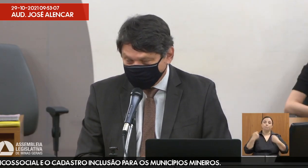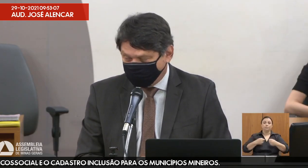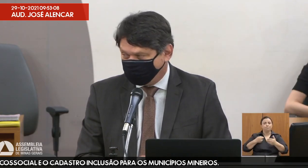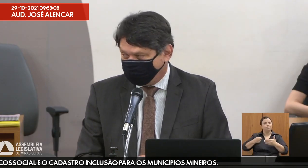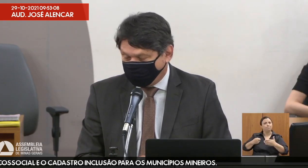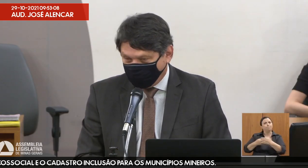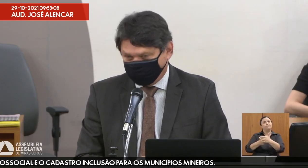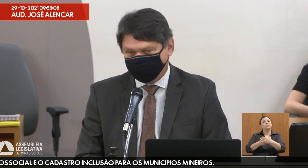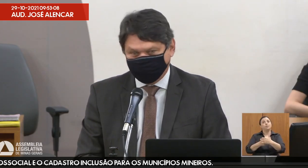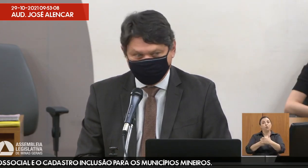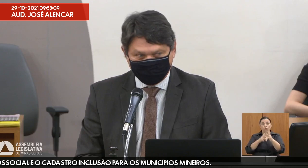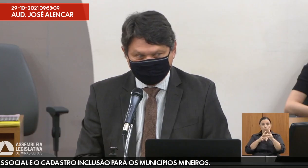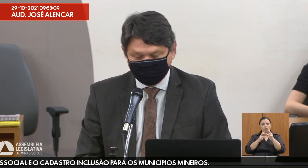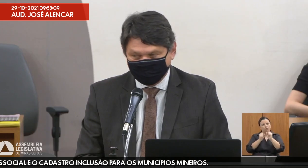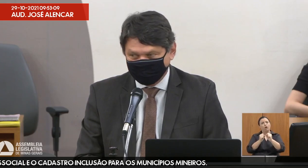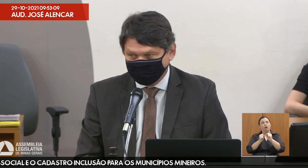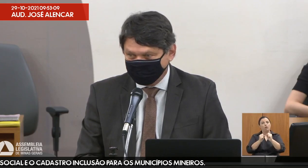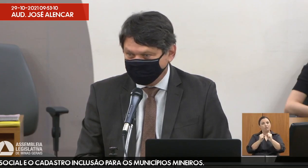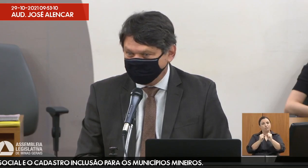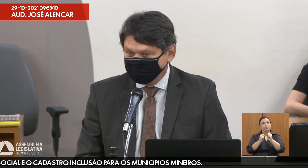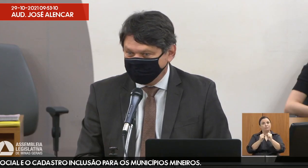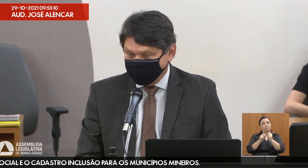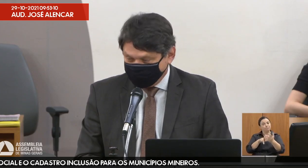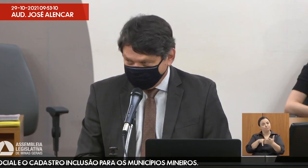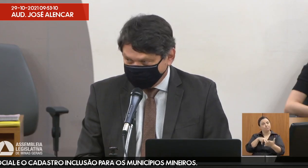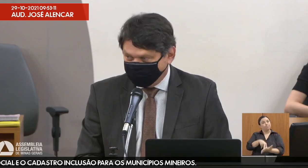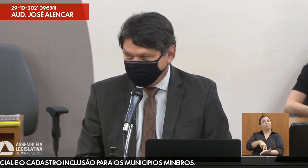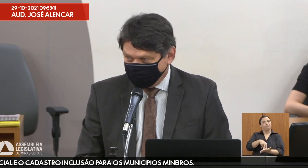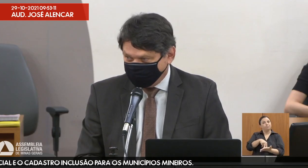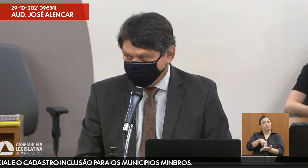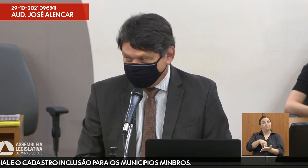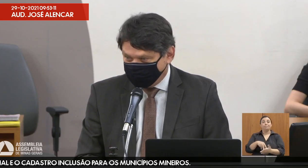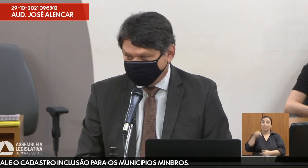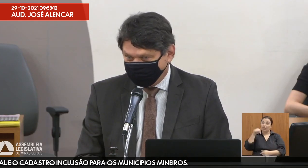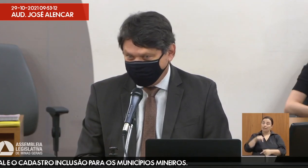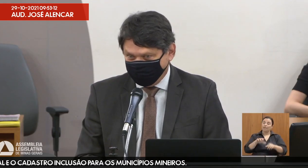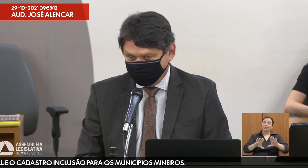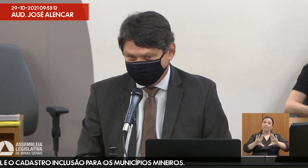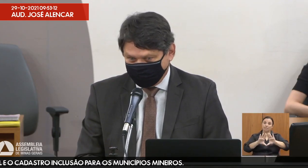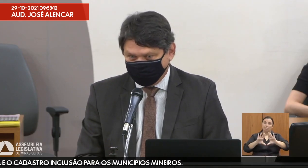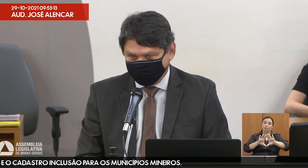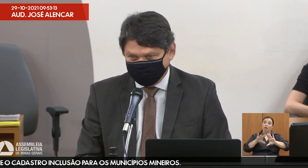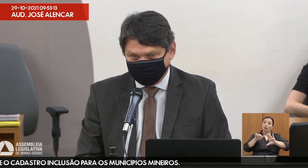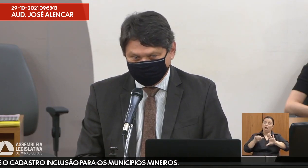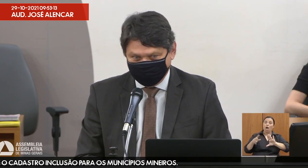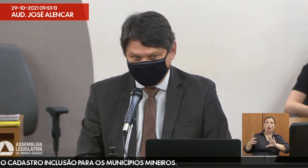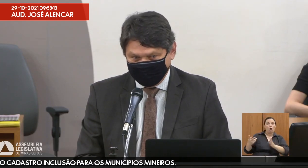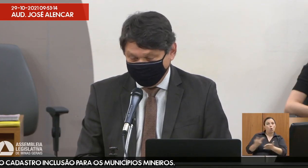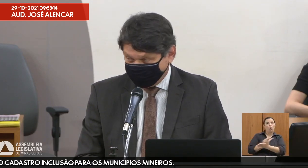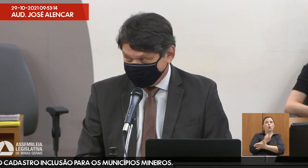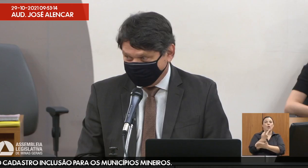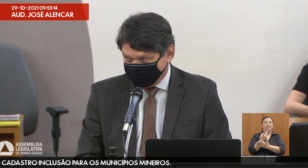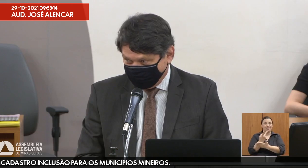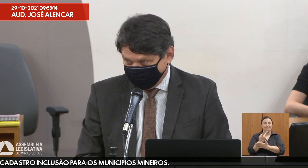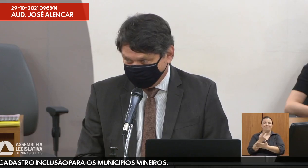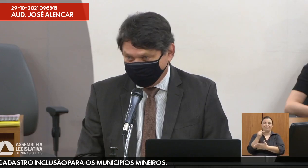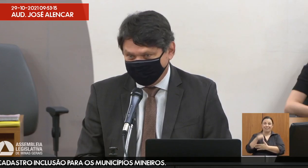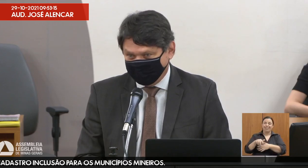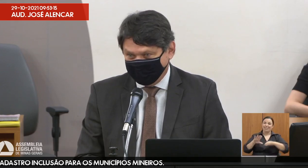muito forte. E aqui na Assembleia de Minas isso é feito, sabe, Priscila? Essa casa abre,